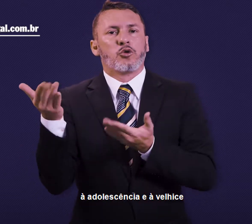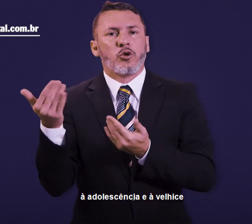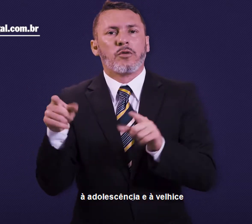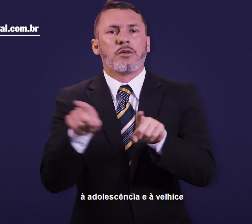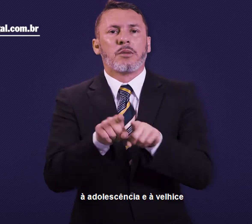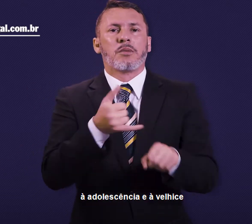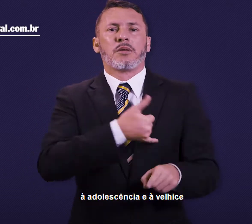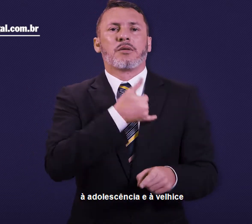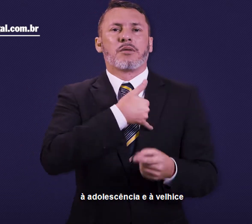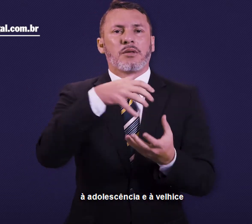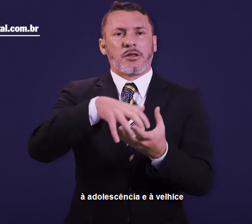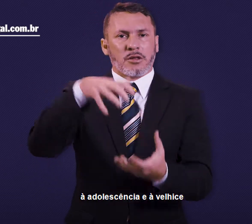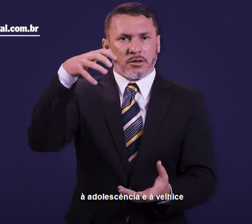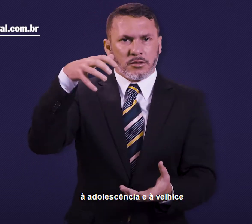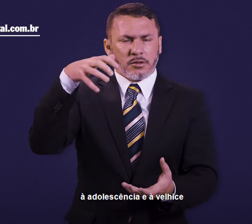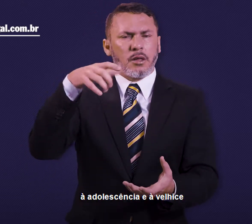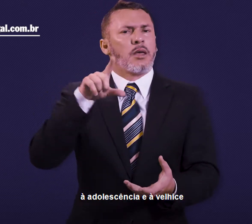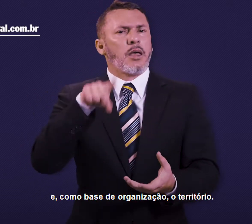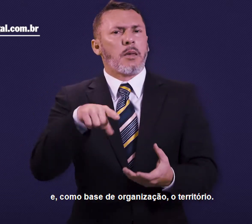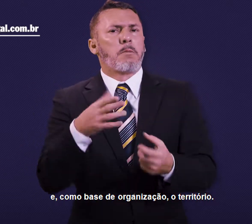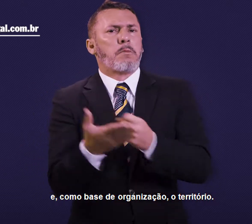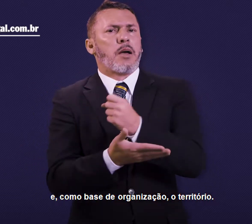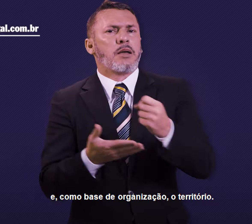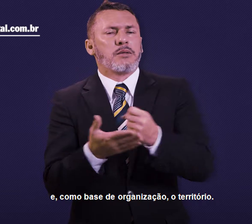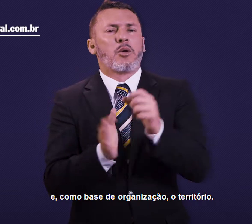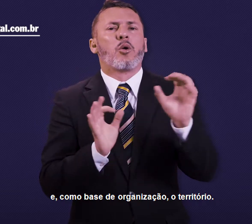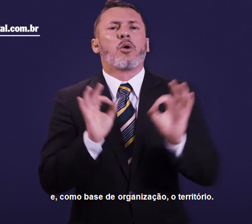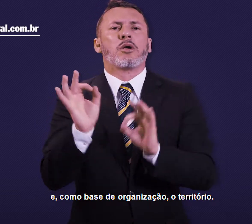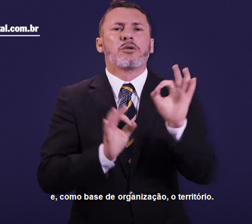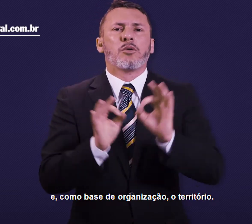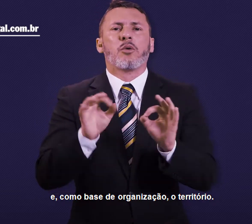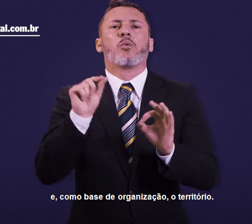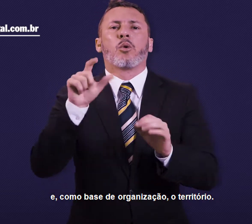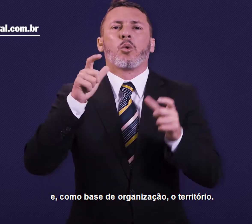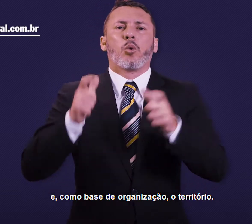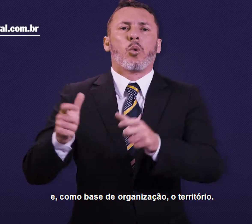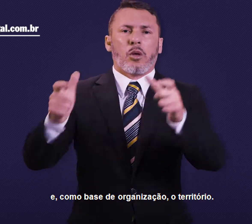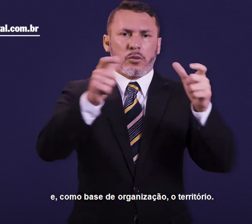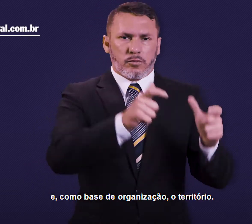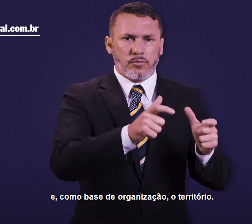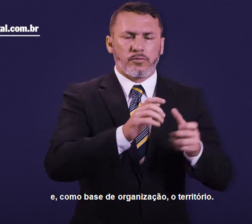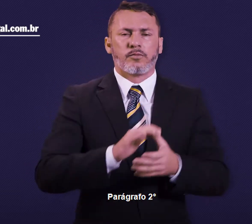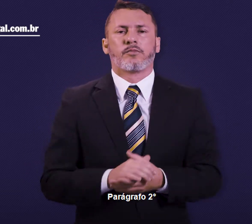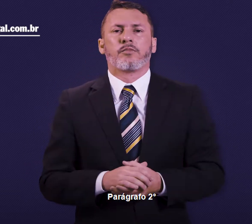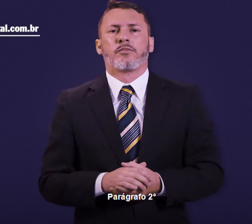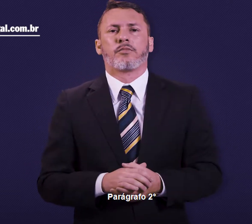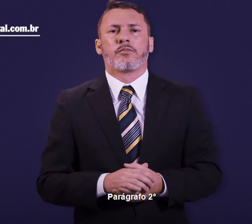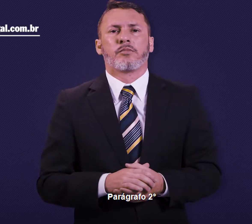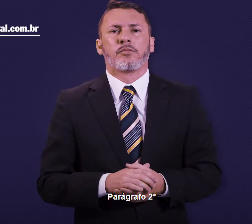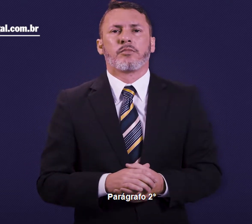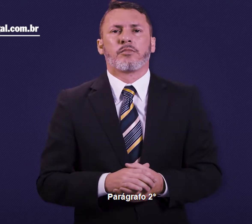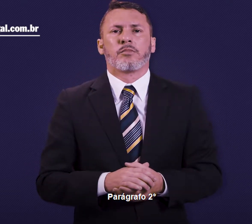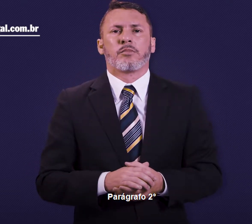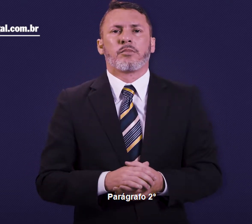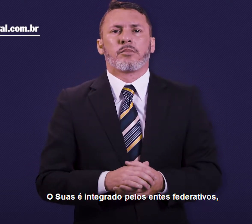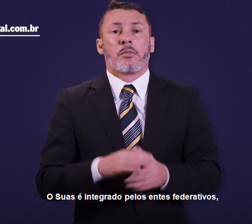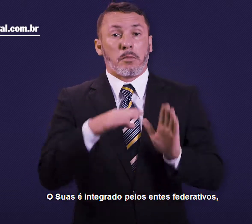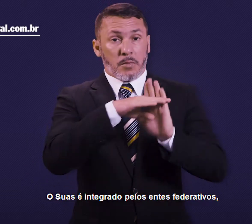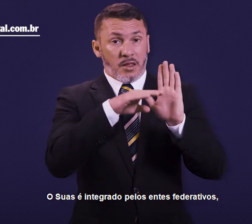à adolescência e à velhice e, como base de organização, o território. Parágrafo 2º. O